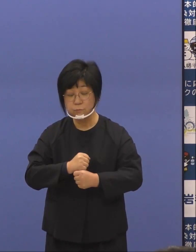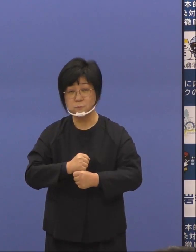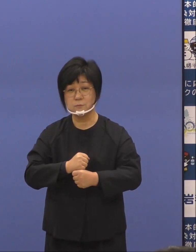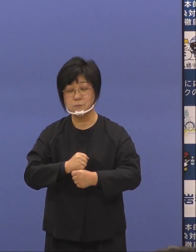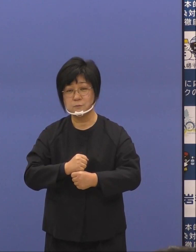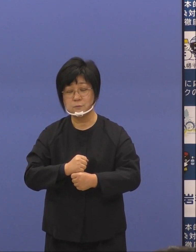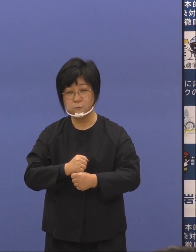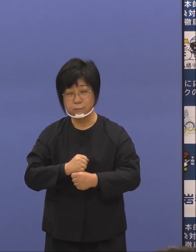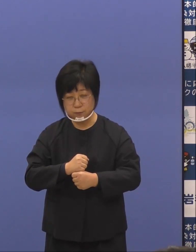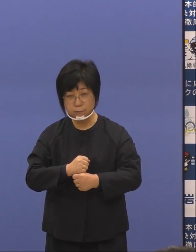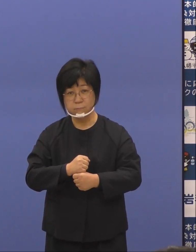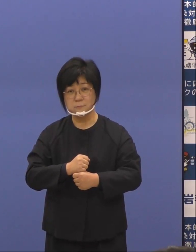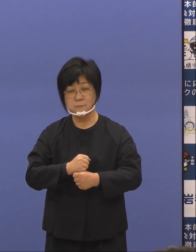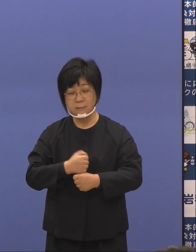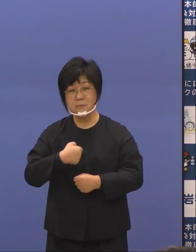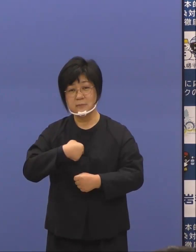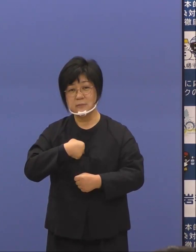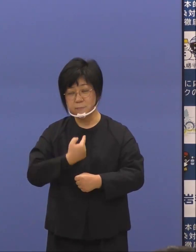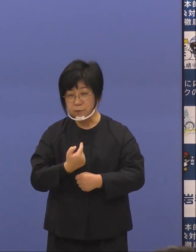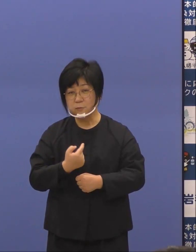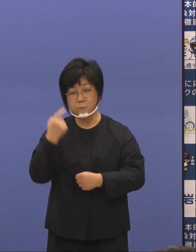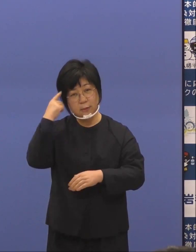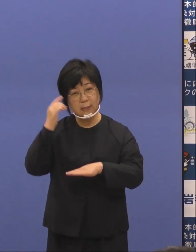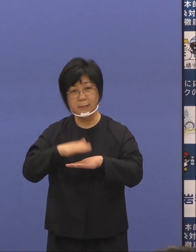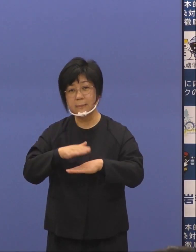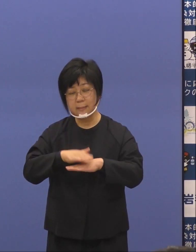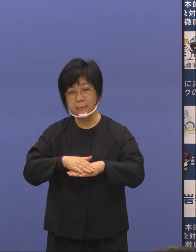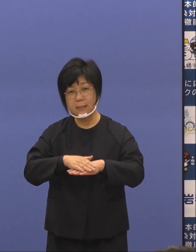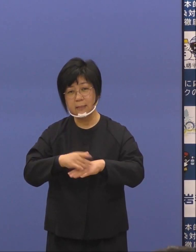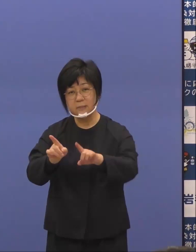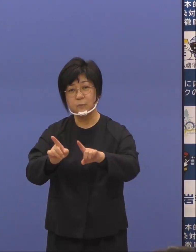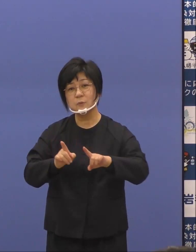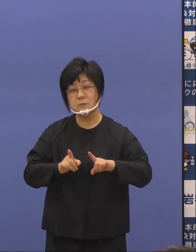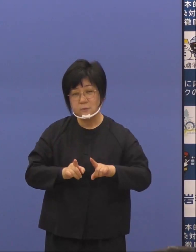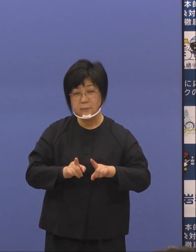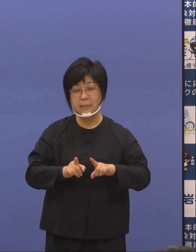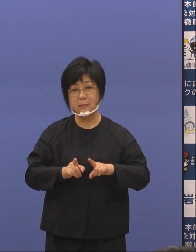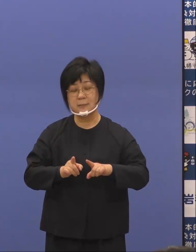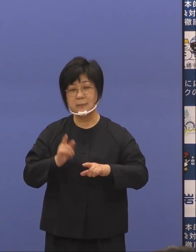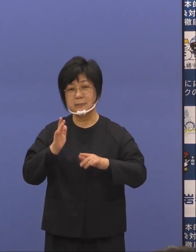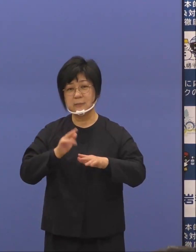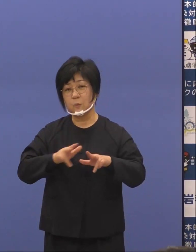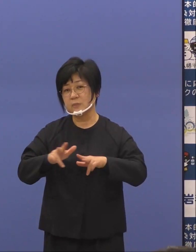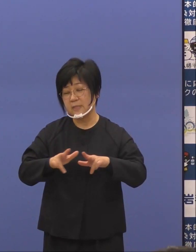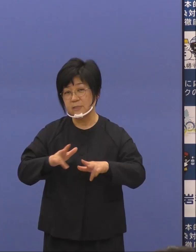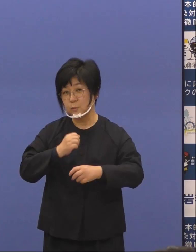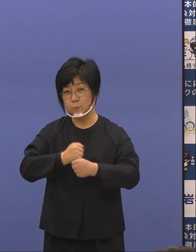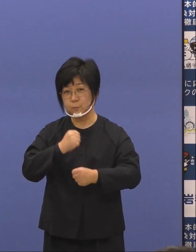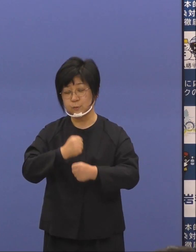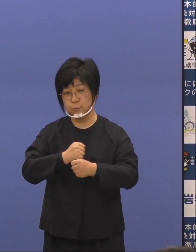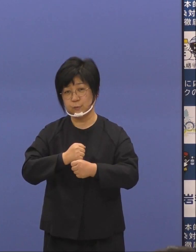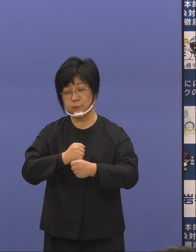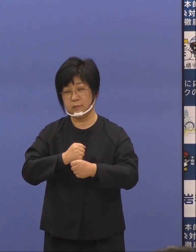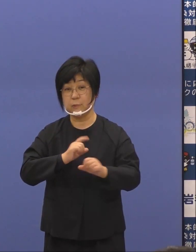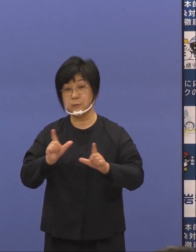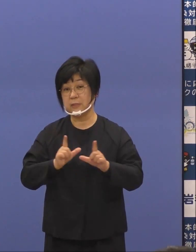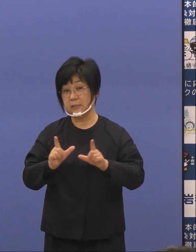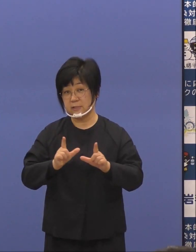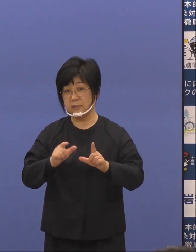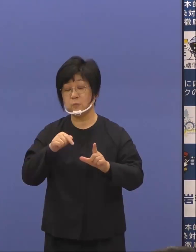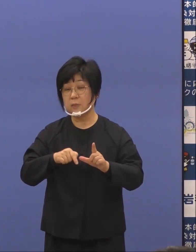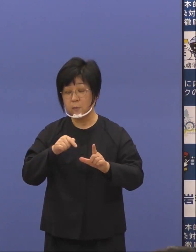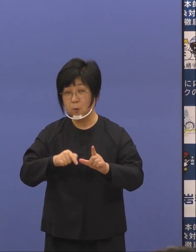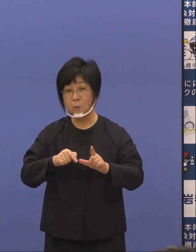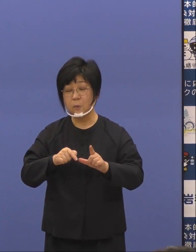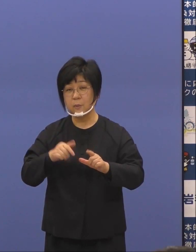有権者が自由な主体性に基づいて新しい政治の形を作っていけるような形をやはり選挙で